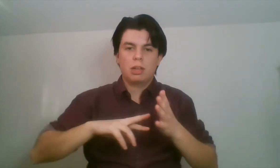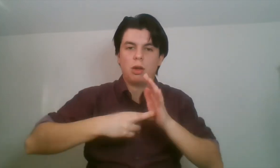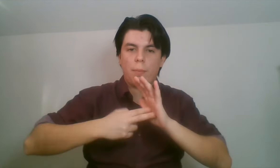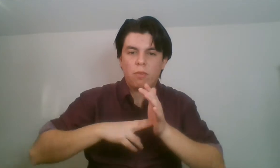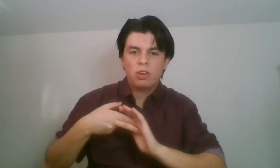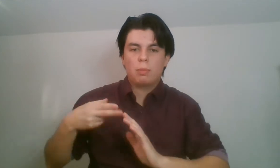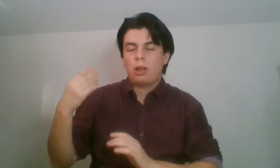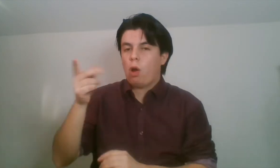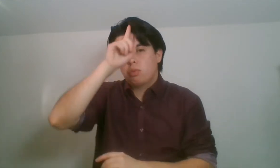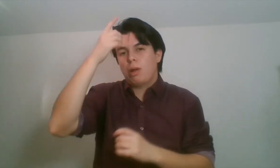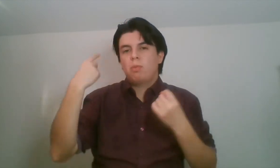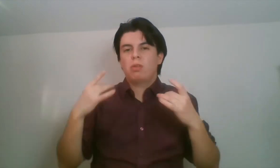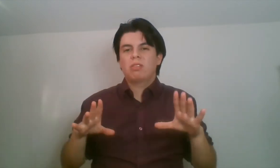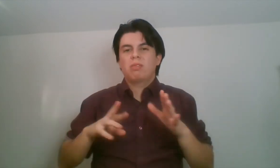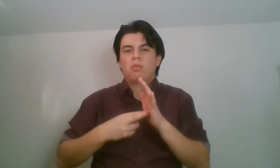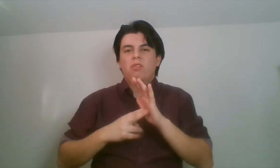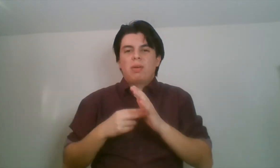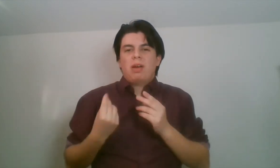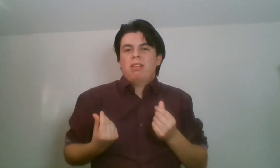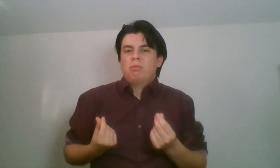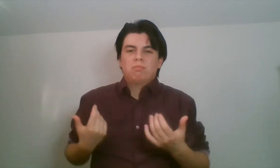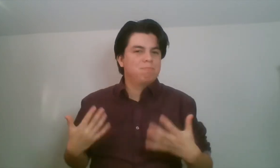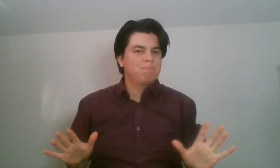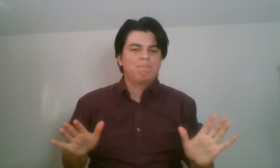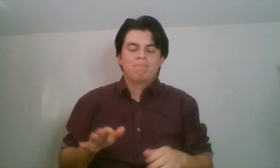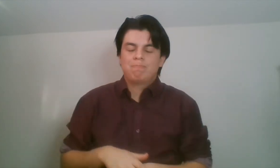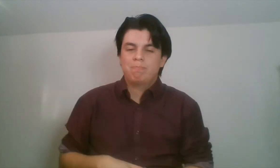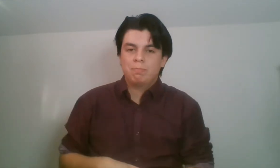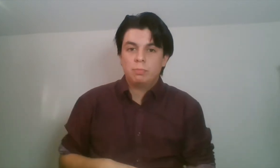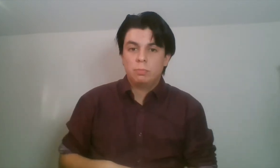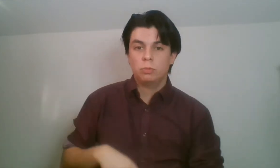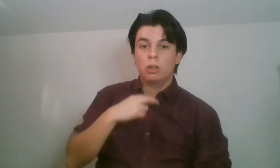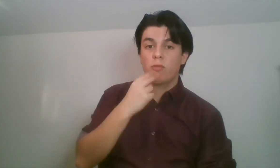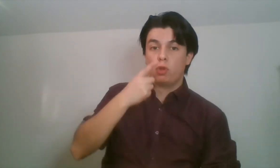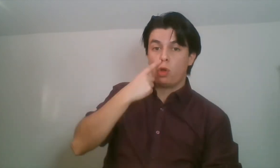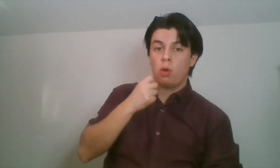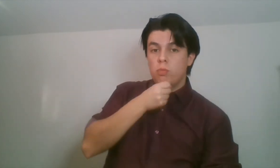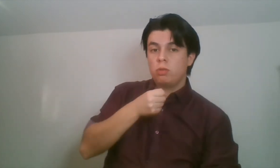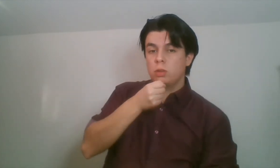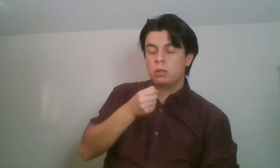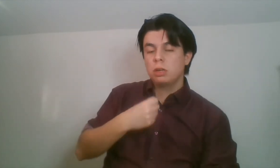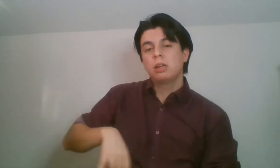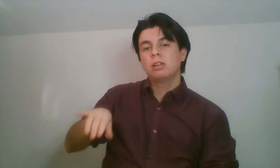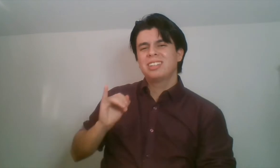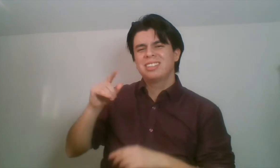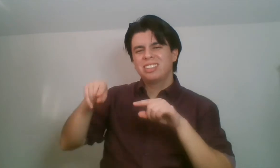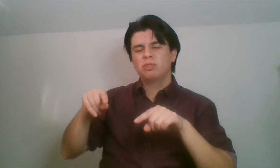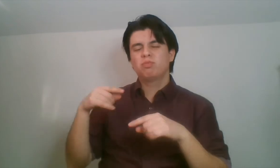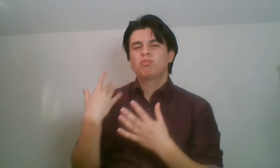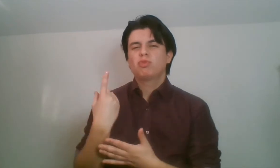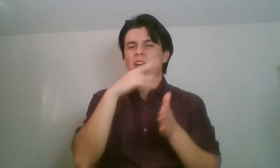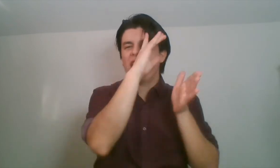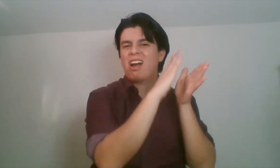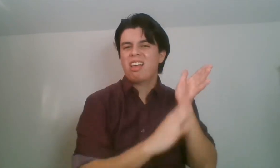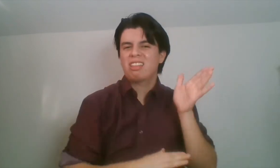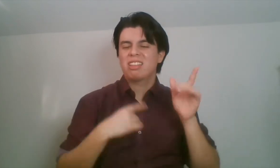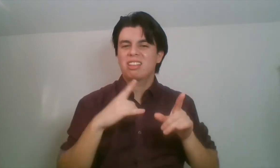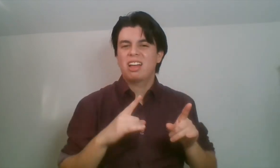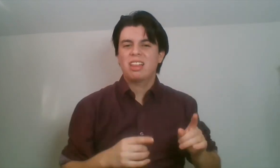parte de nuestro entorno esto de los problemas de financiamiento. Claro, es una de las características